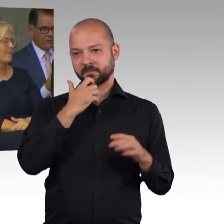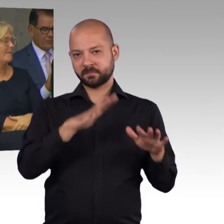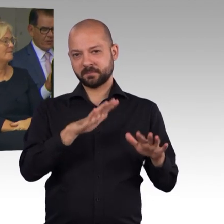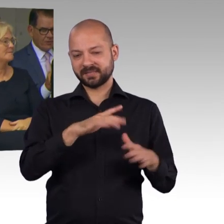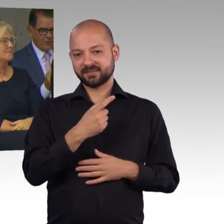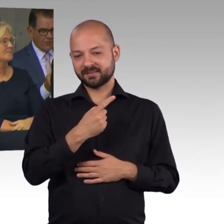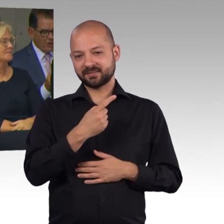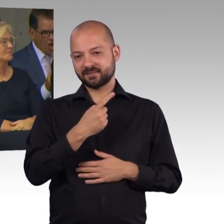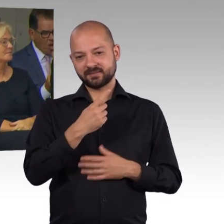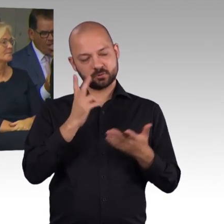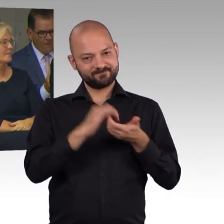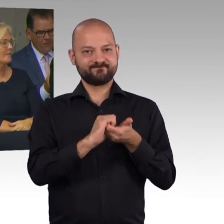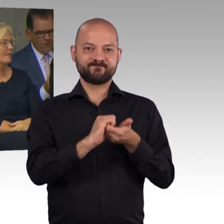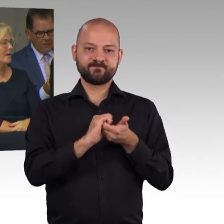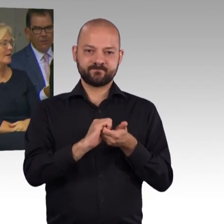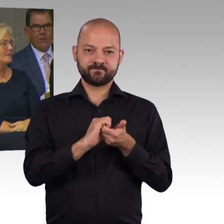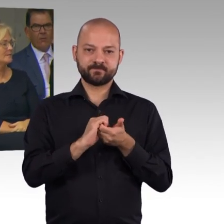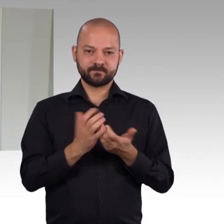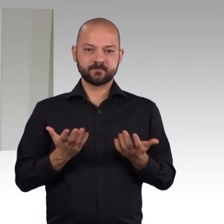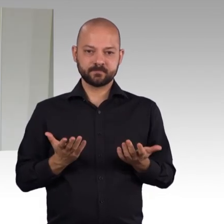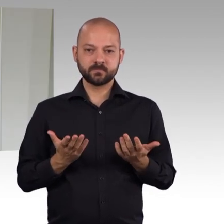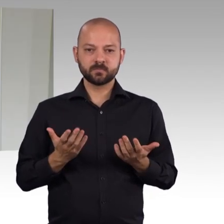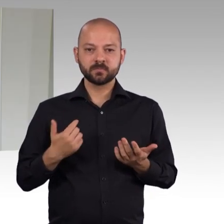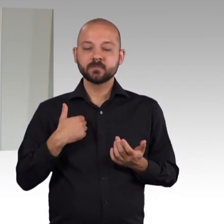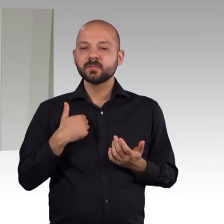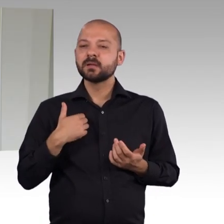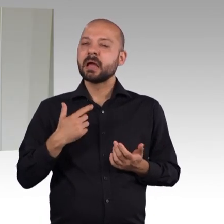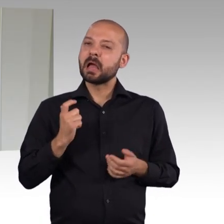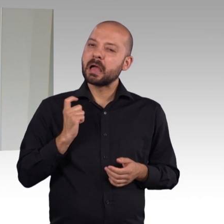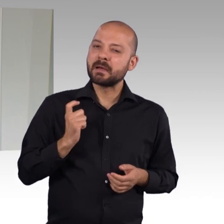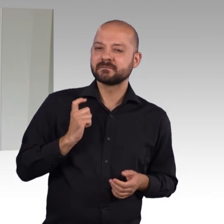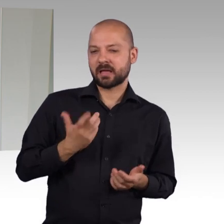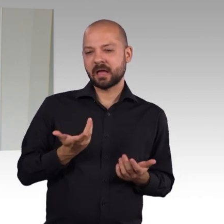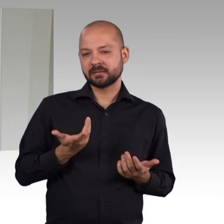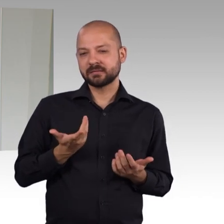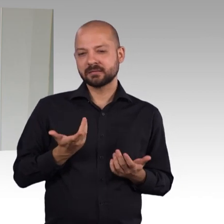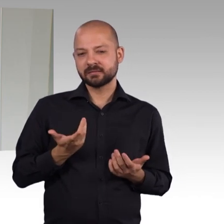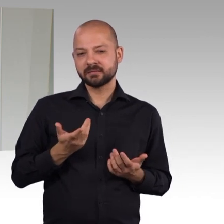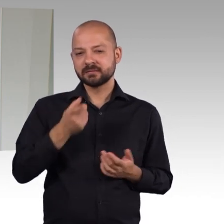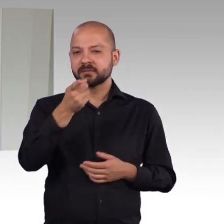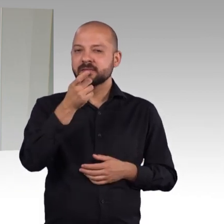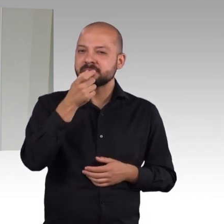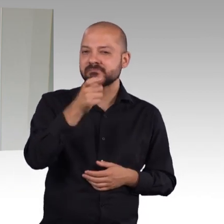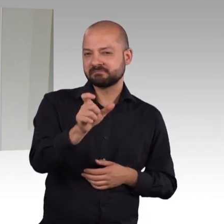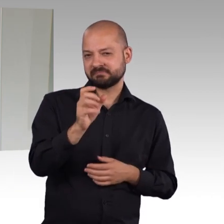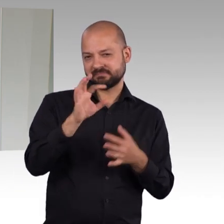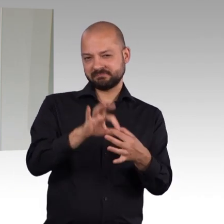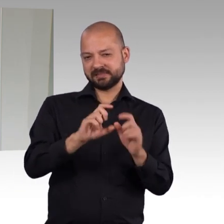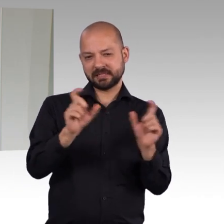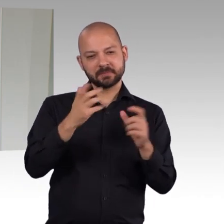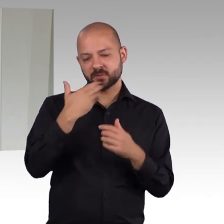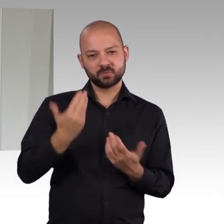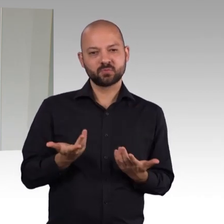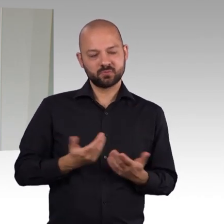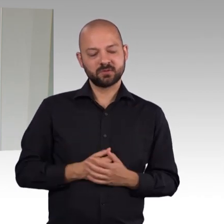Wir erwarten von Ihnen Leadership bei der Aufarbeitung unserer Auslandseinsätze. Es wird an einer Friedenslösung für Afghanistan gearbeitet. Wir wünschen